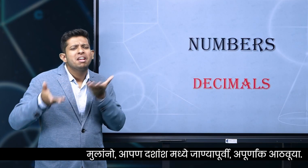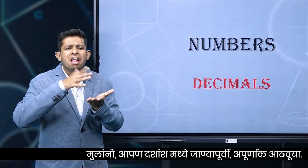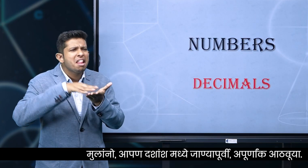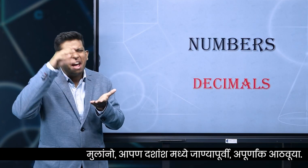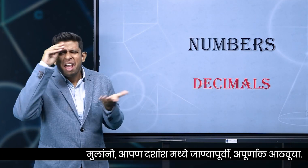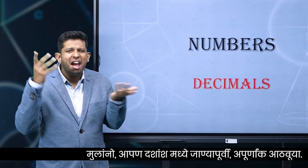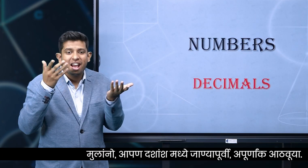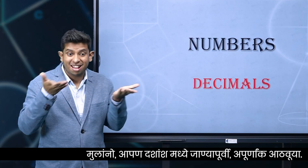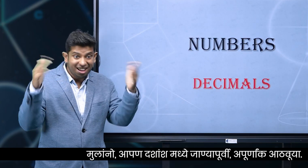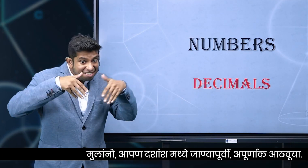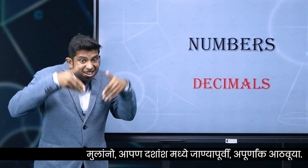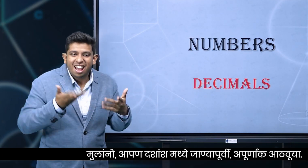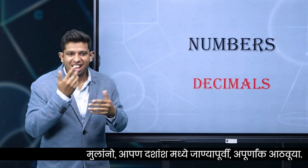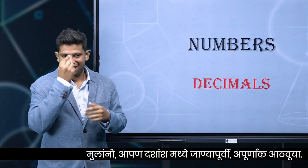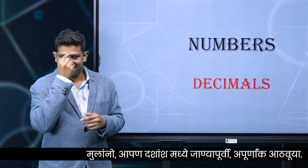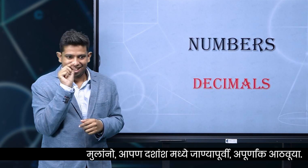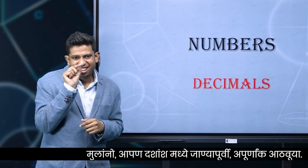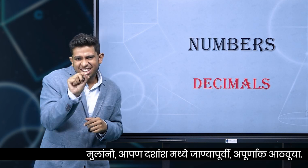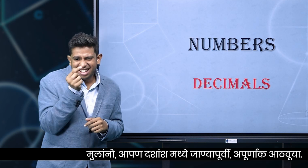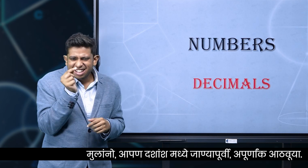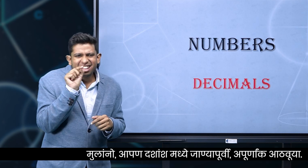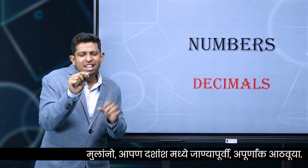मुलांनो, आपण दशांशमध्ये जाण्यापूर्वी अपूर्णांक आठवूया.